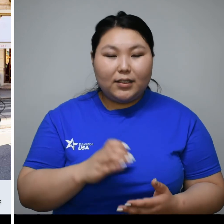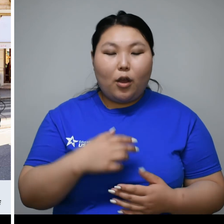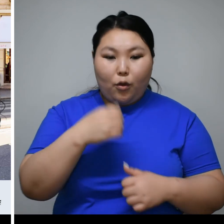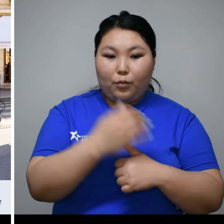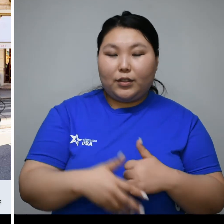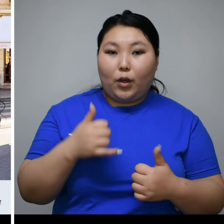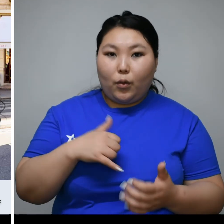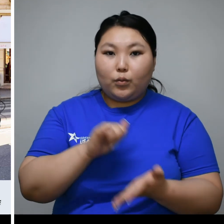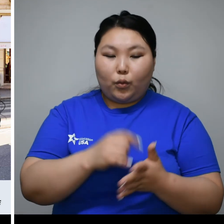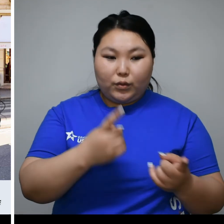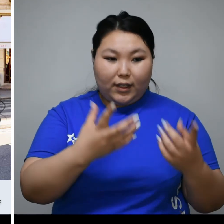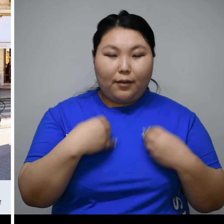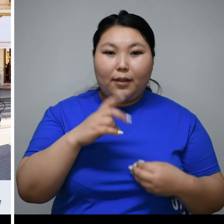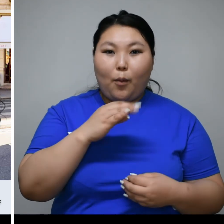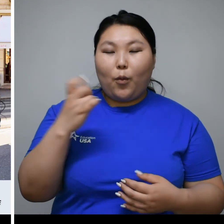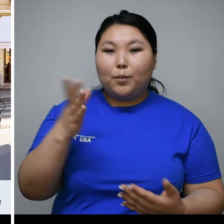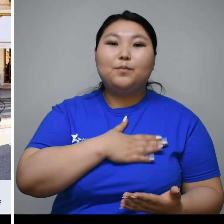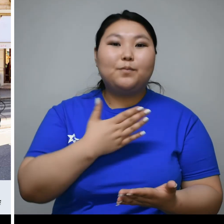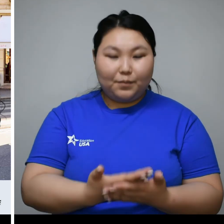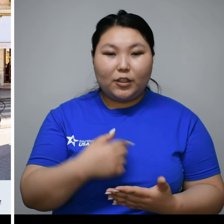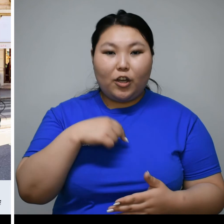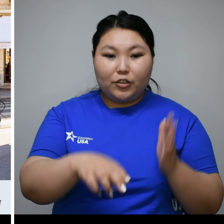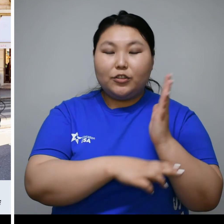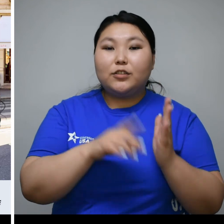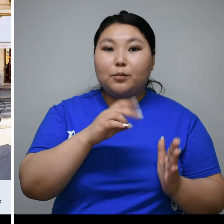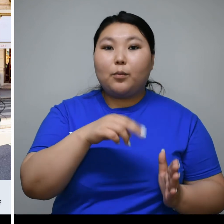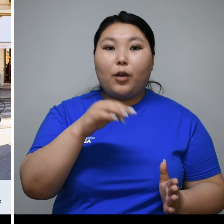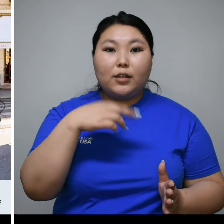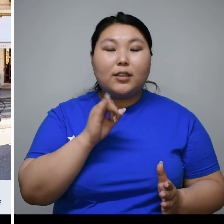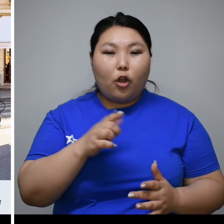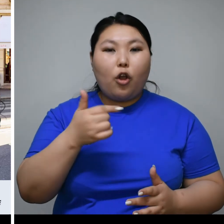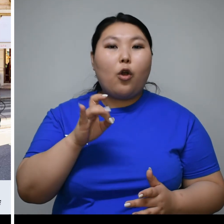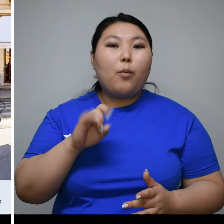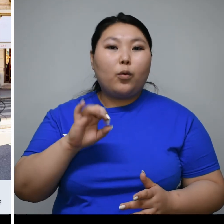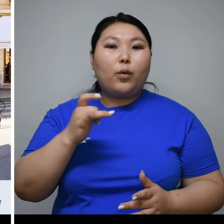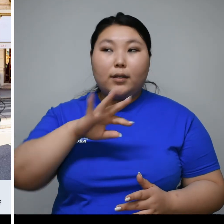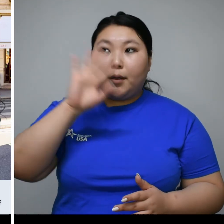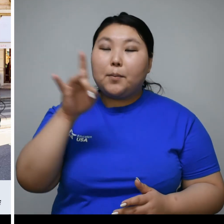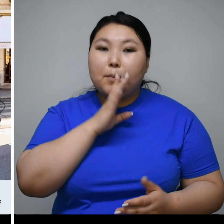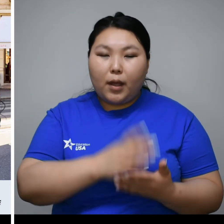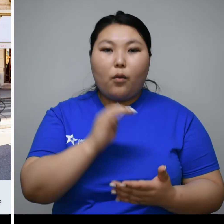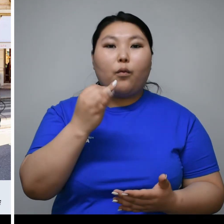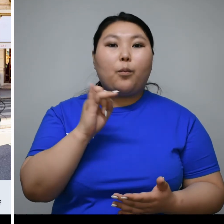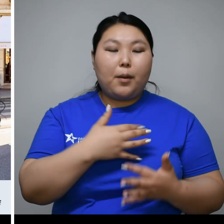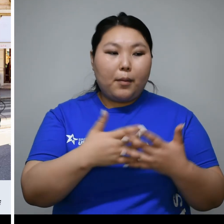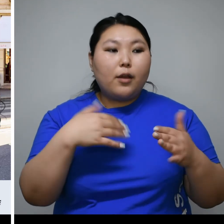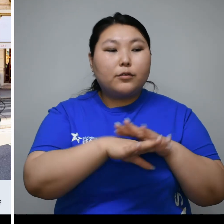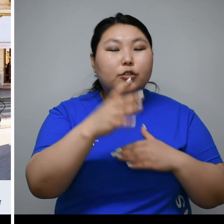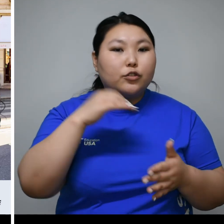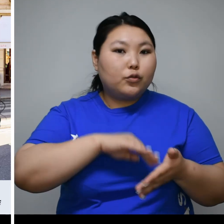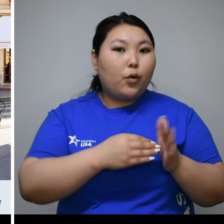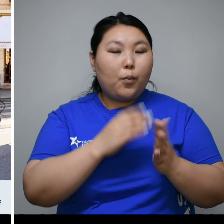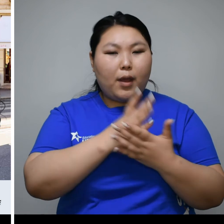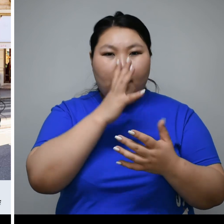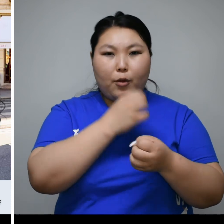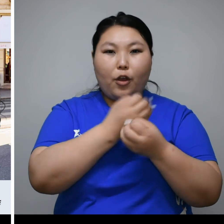бас подкастын урилгыг хүлээж авсан намунда баярлалаа. Өнөөдрийн энэ подкаст Global Eurograd-аар явах гэж байгаа Fulbright-д материал өгье